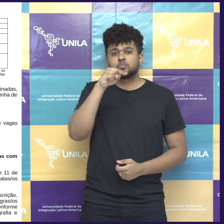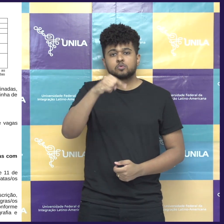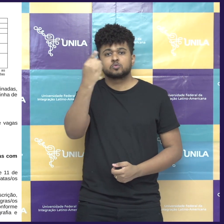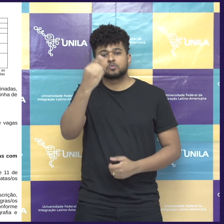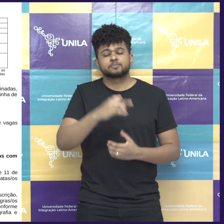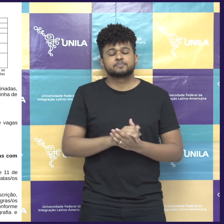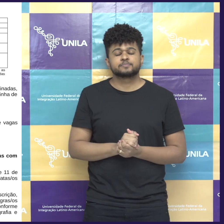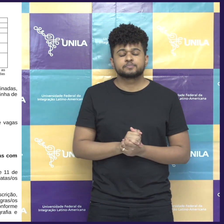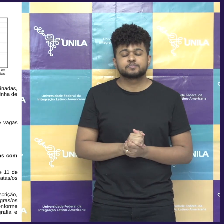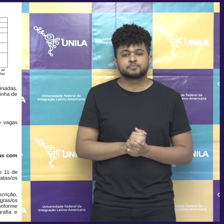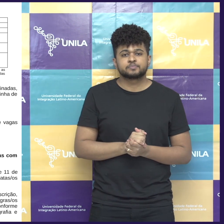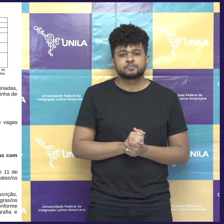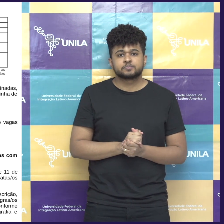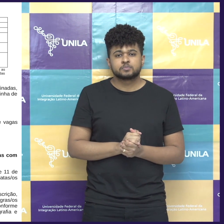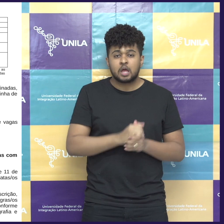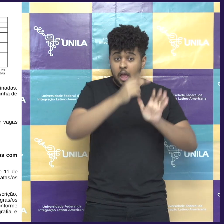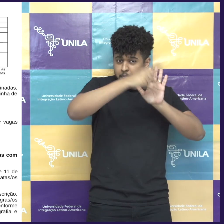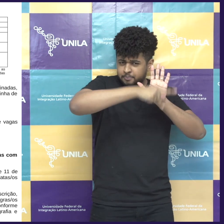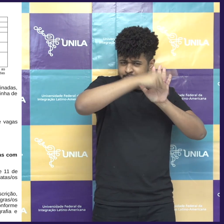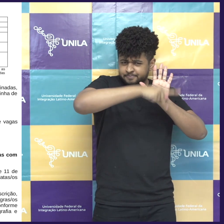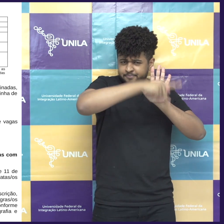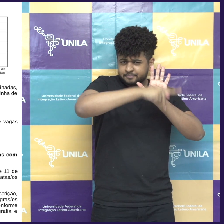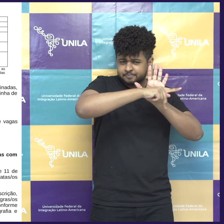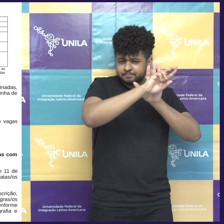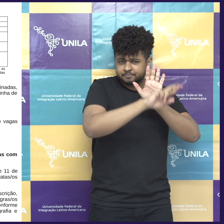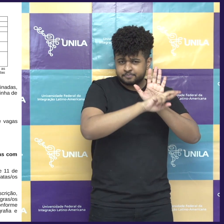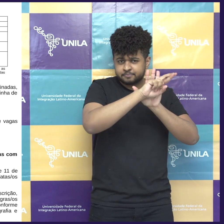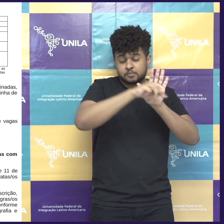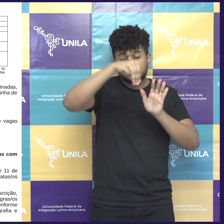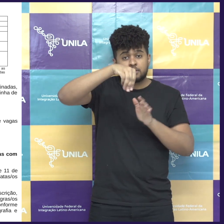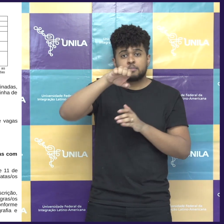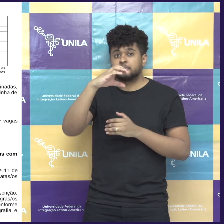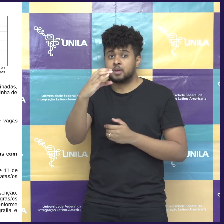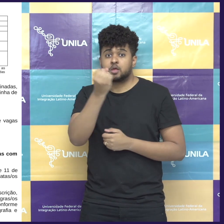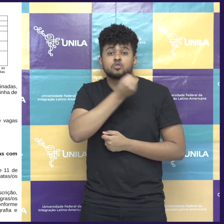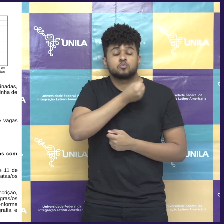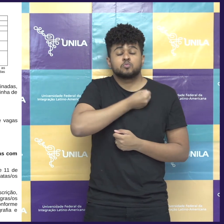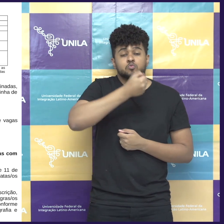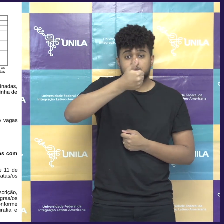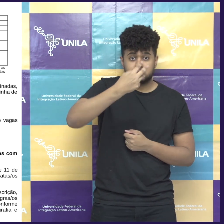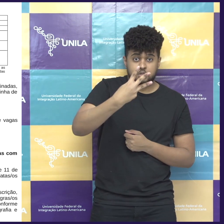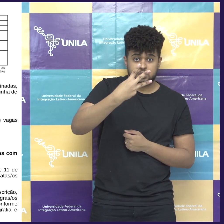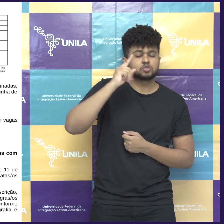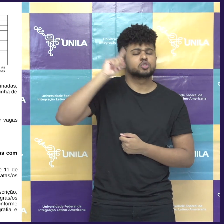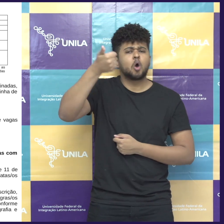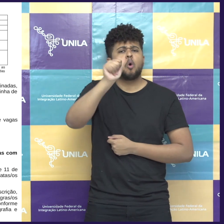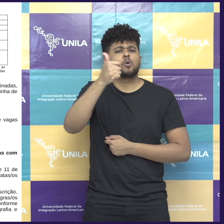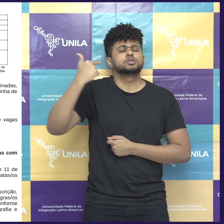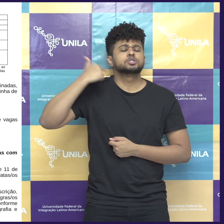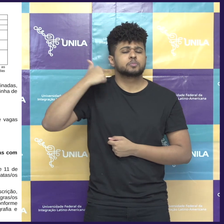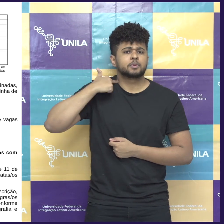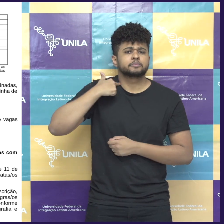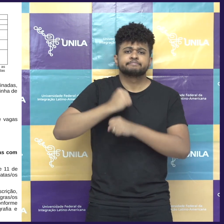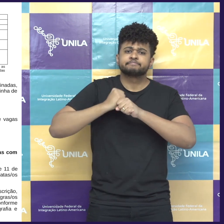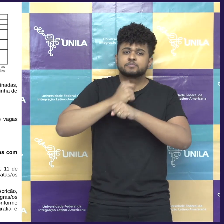3.1.1. Considerando a Portaria Normativa do Ministério da Educação, número 13, de 11 de maio